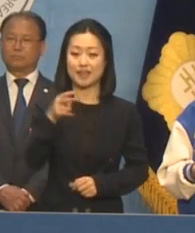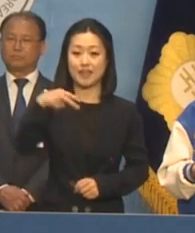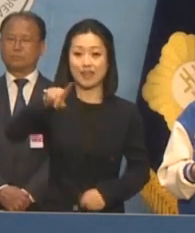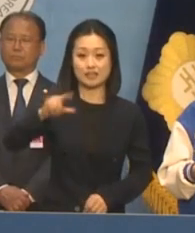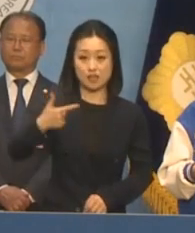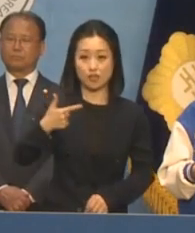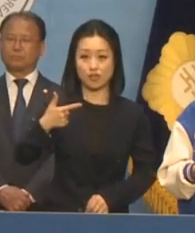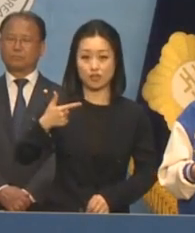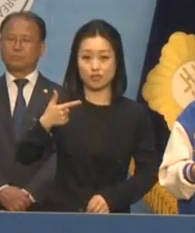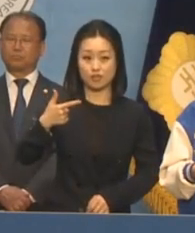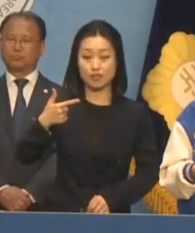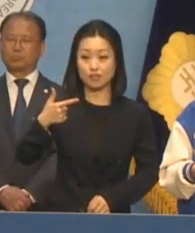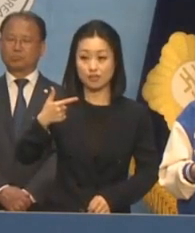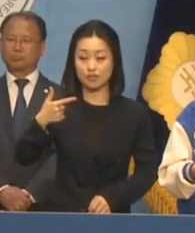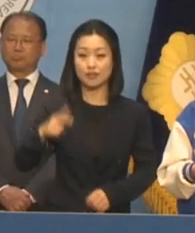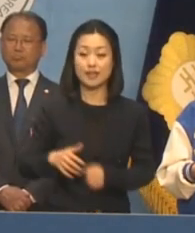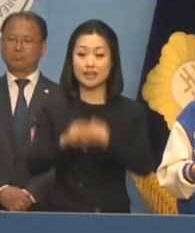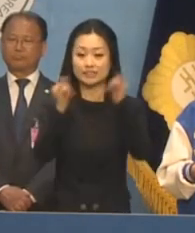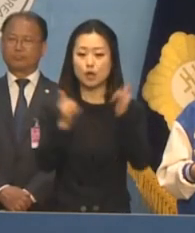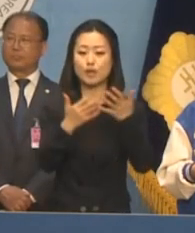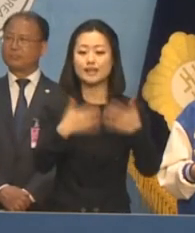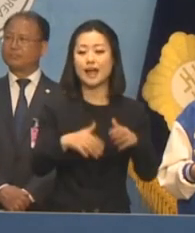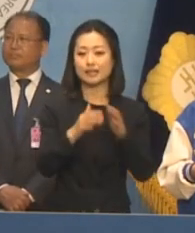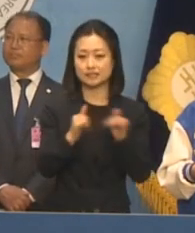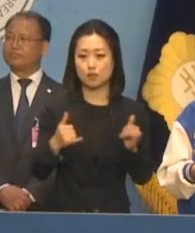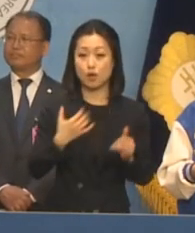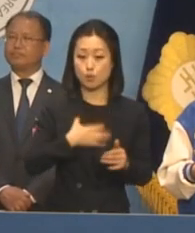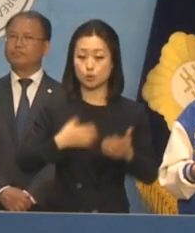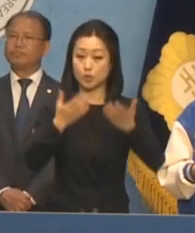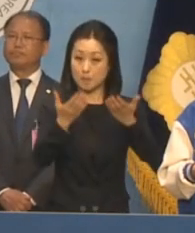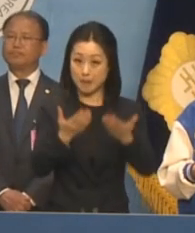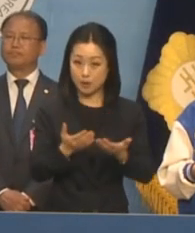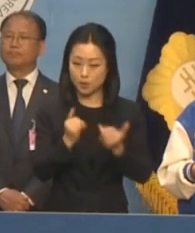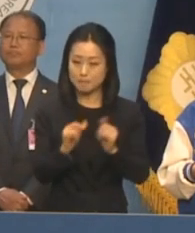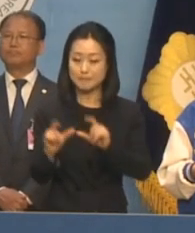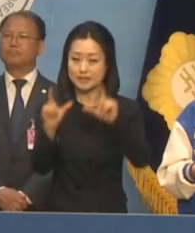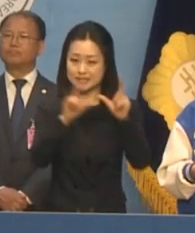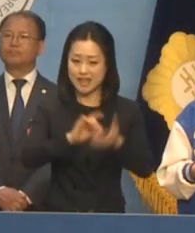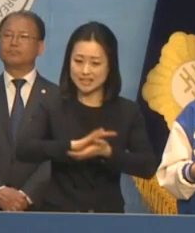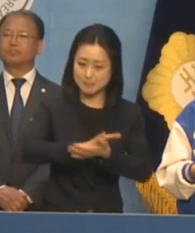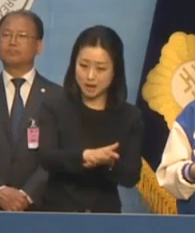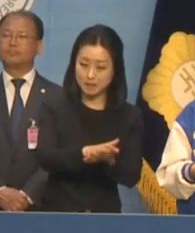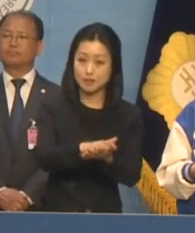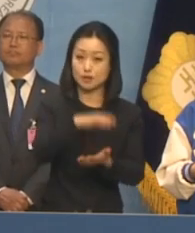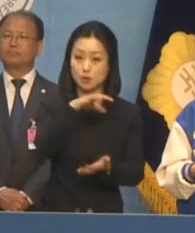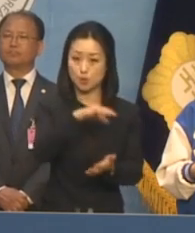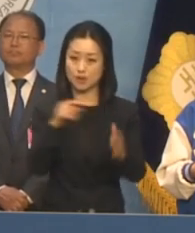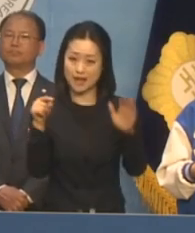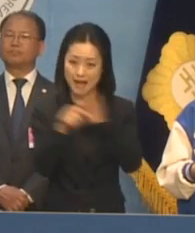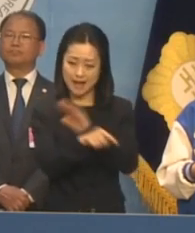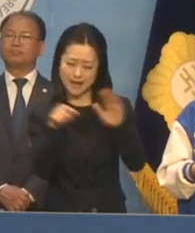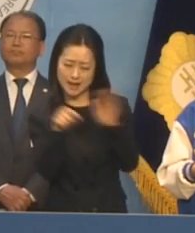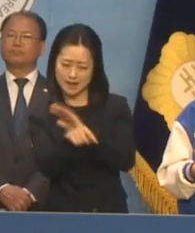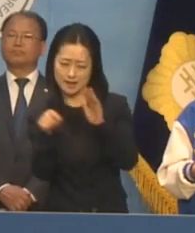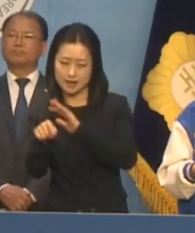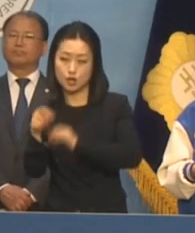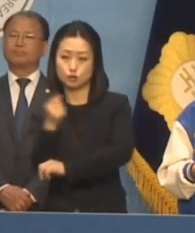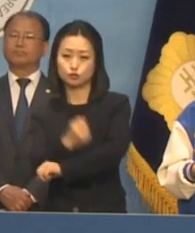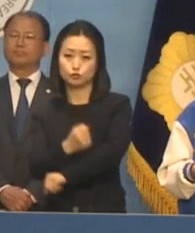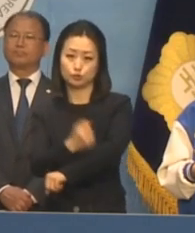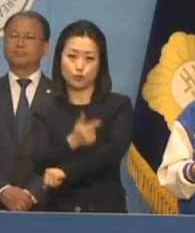후보 후보들은 사약 고통 생는을 켜